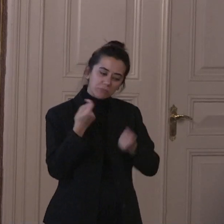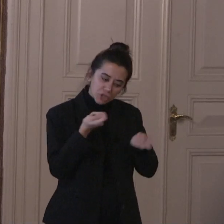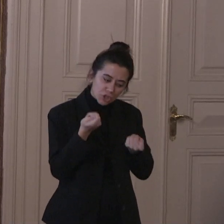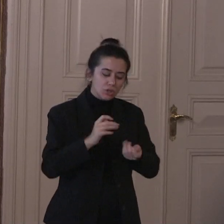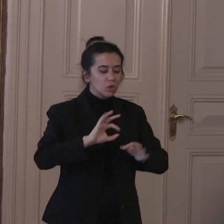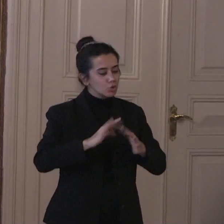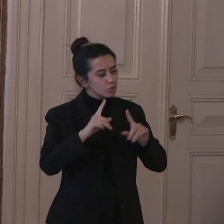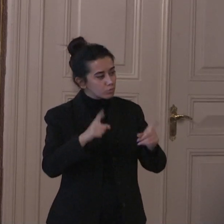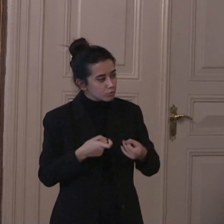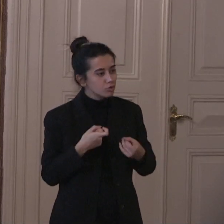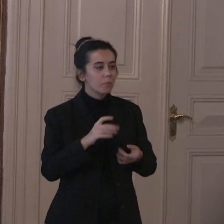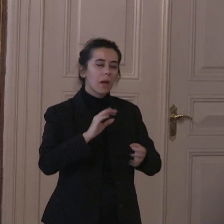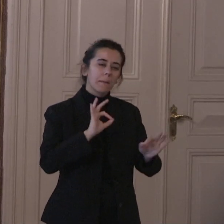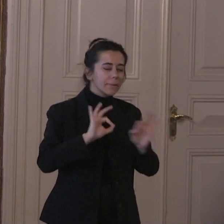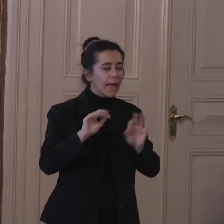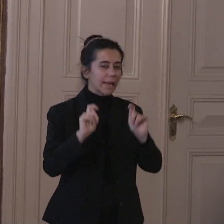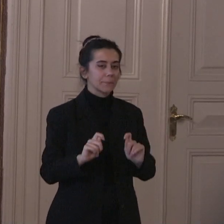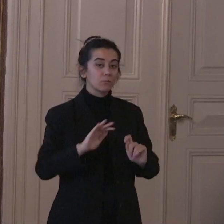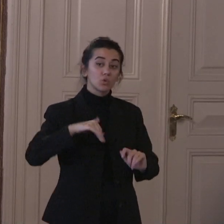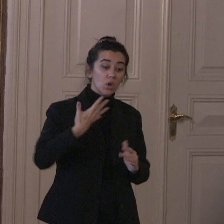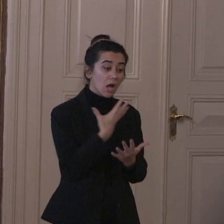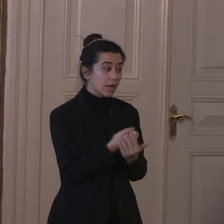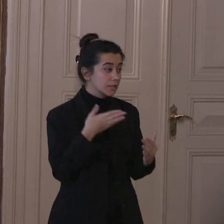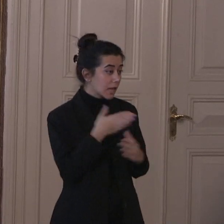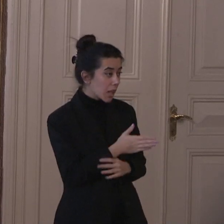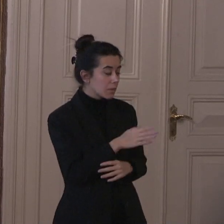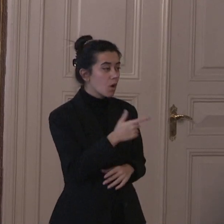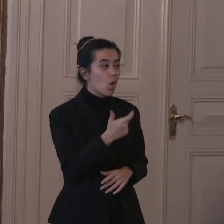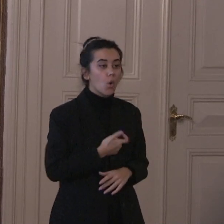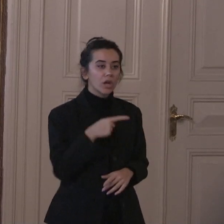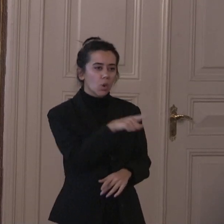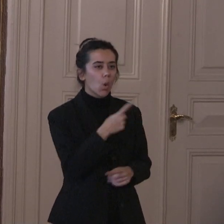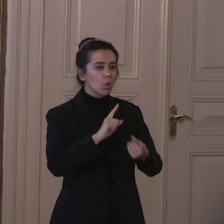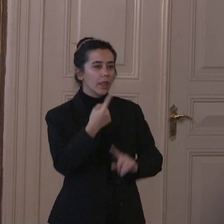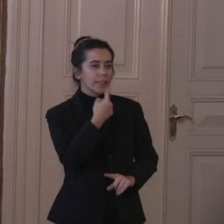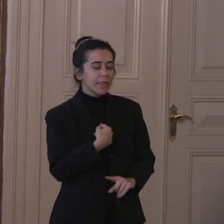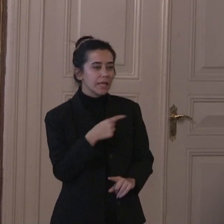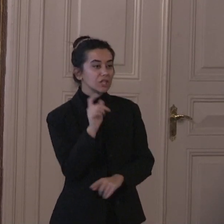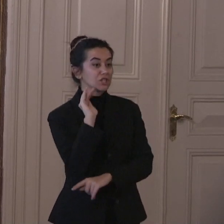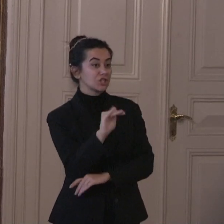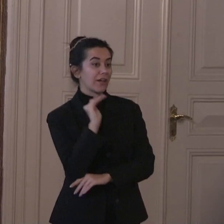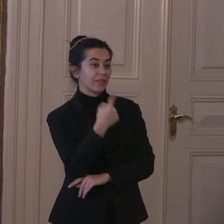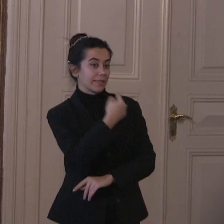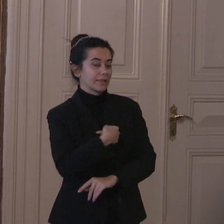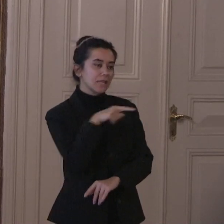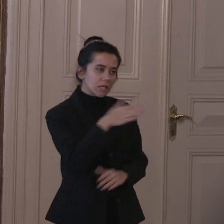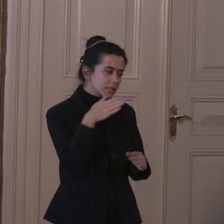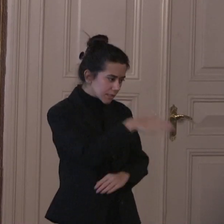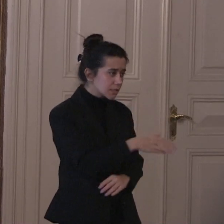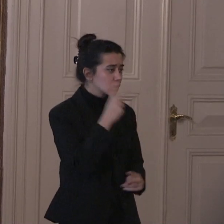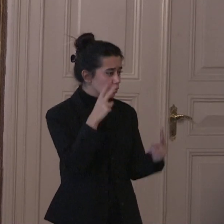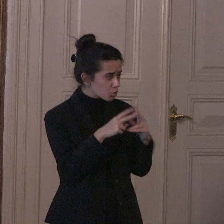gibi bir planım vardı. Sonra kayda geldik, öğrenci şefi dedi ki senin böyle giden önce bir görüşün, ondan sonra yeni kaydınızı ondan sonra yaparız